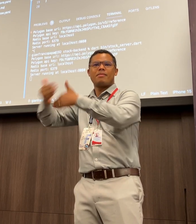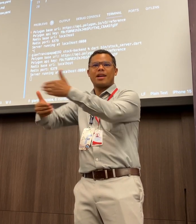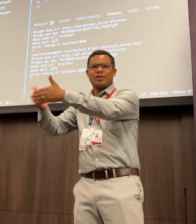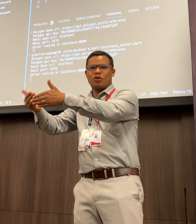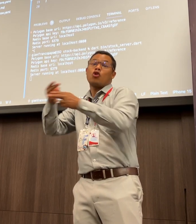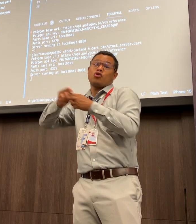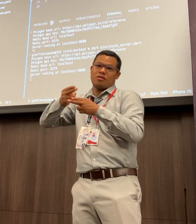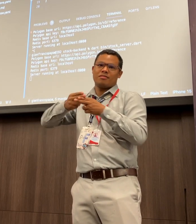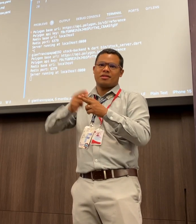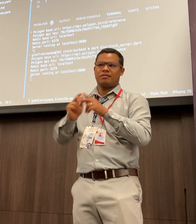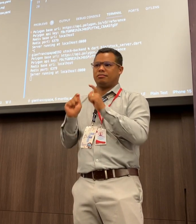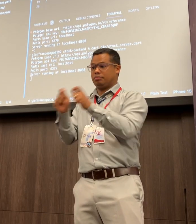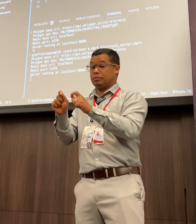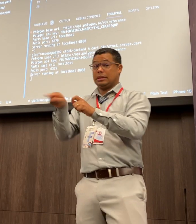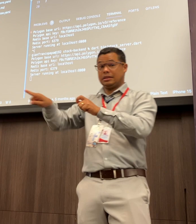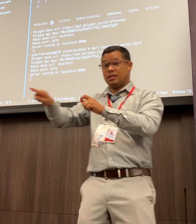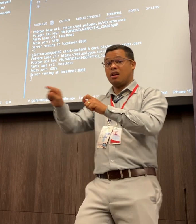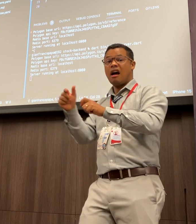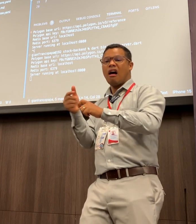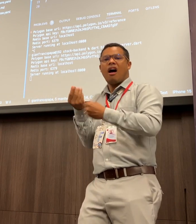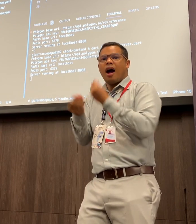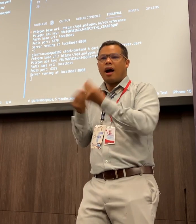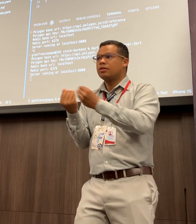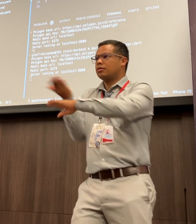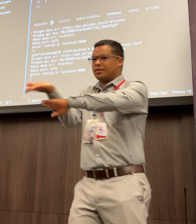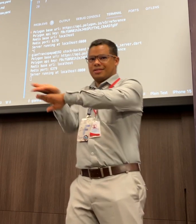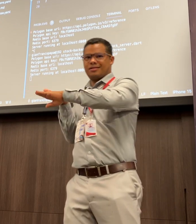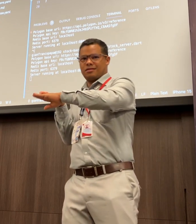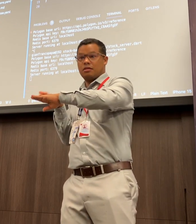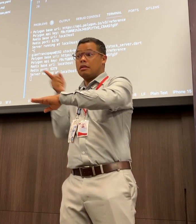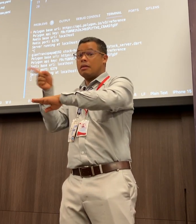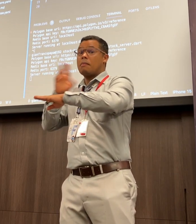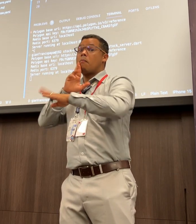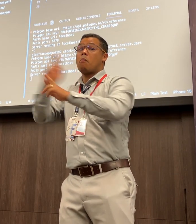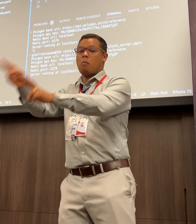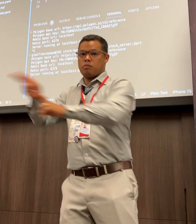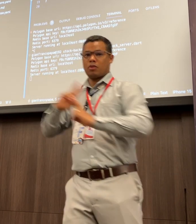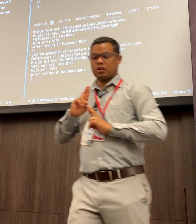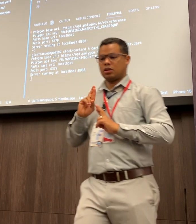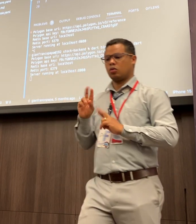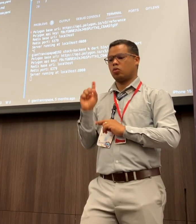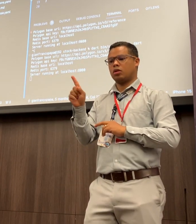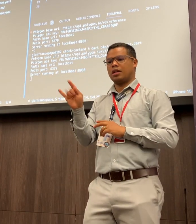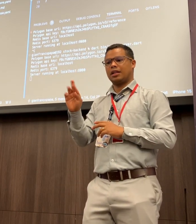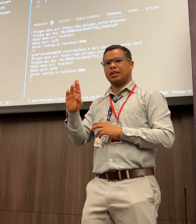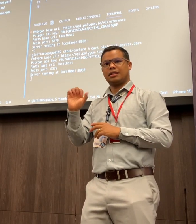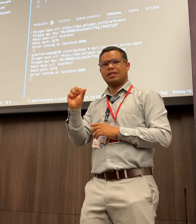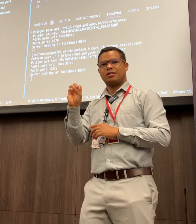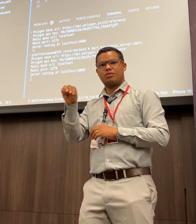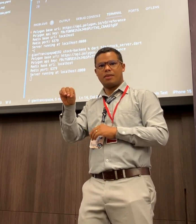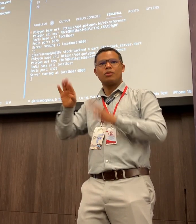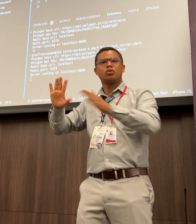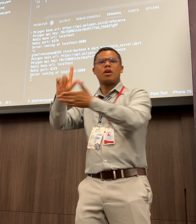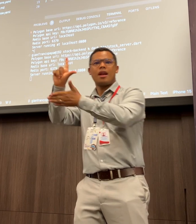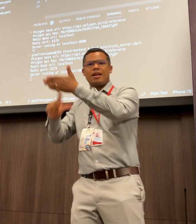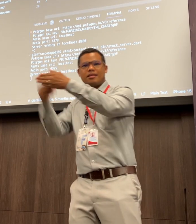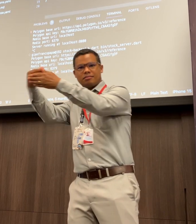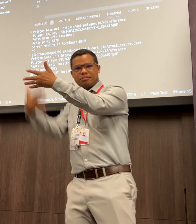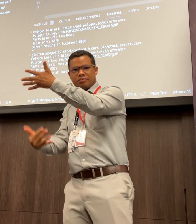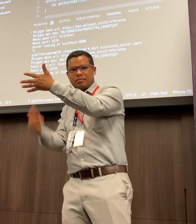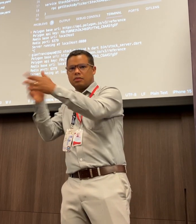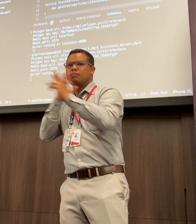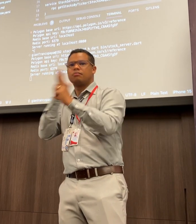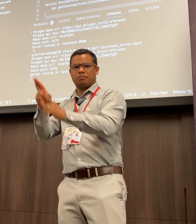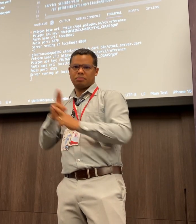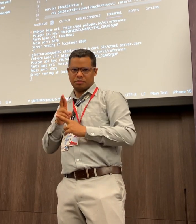donde le pasamos una stock request y nos devuelve un stream de lista de el mensaje de